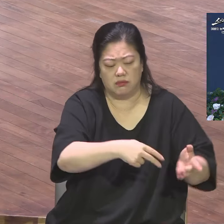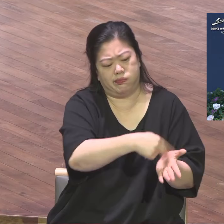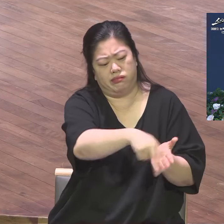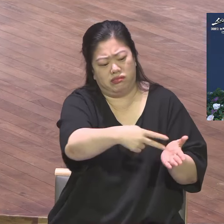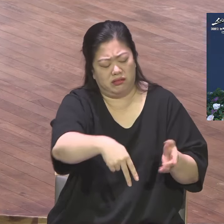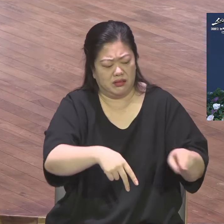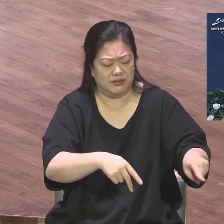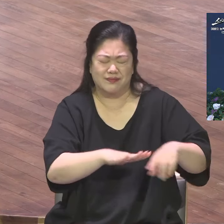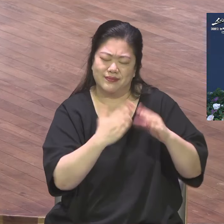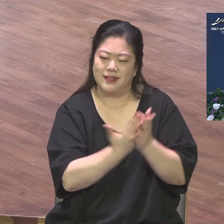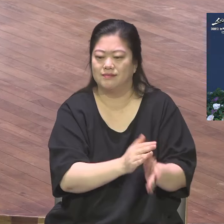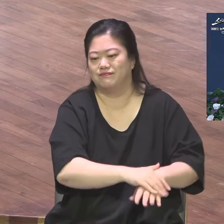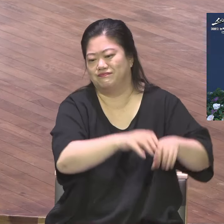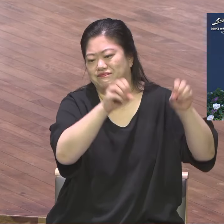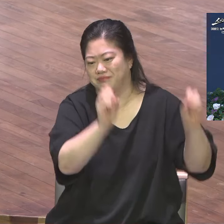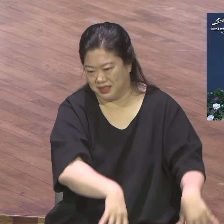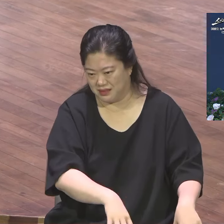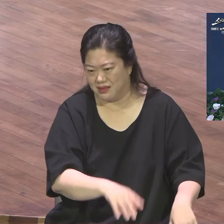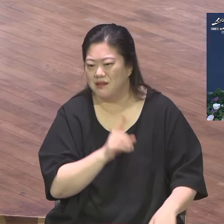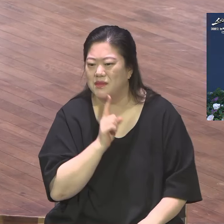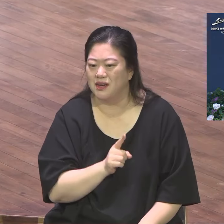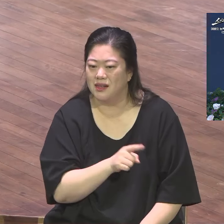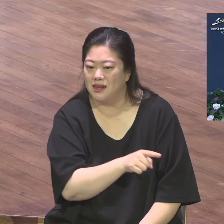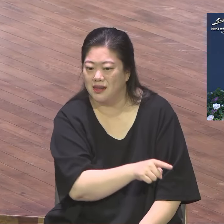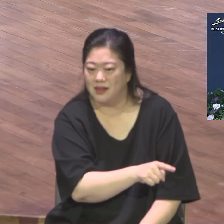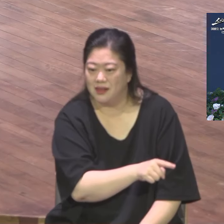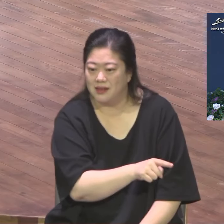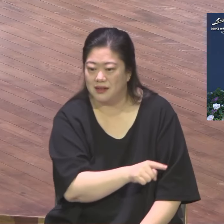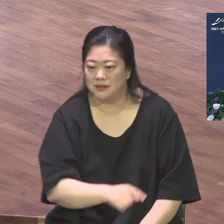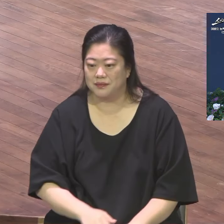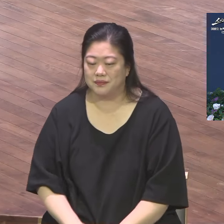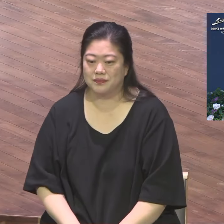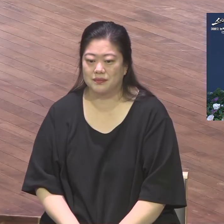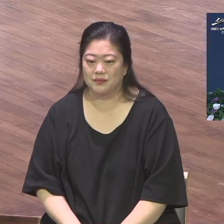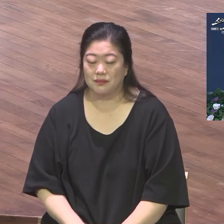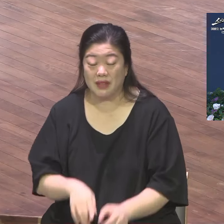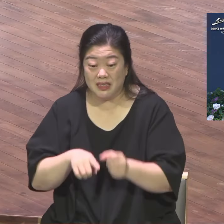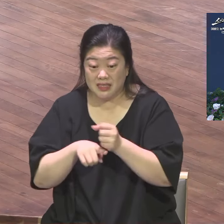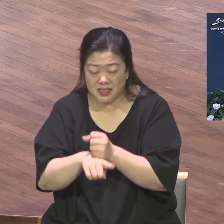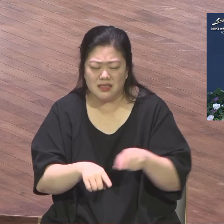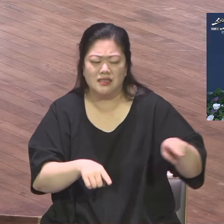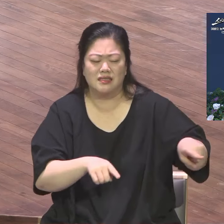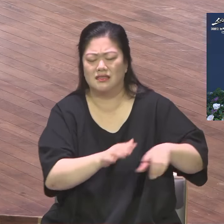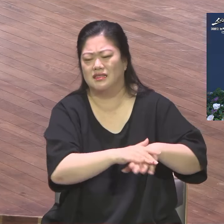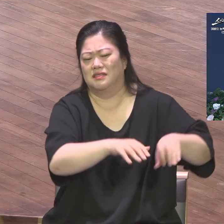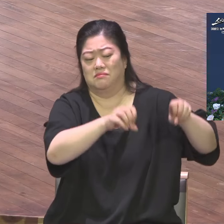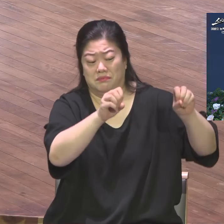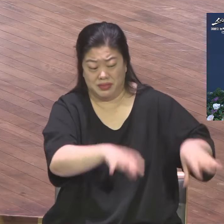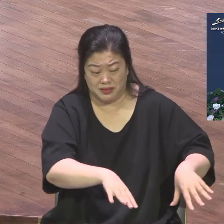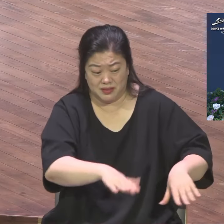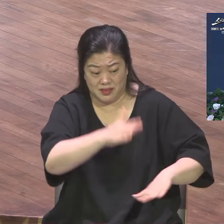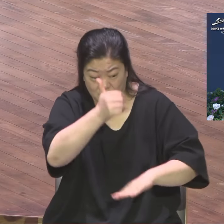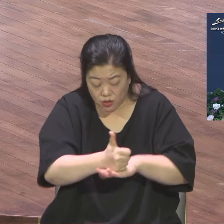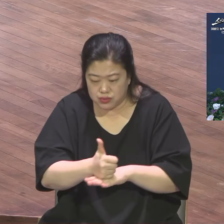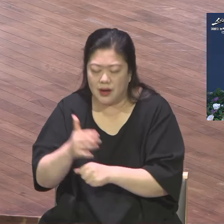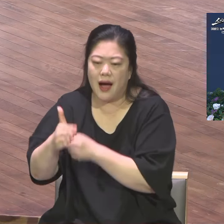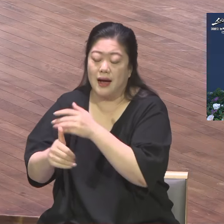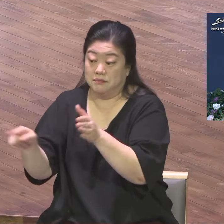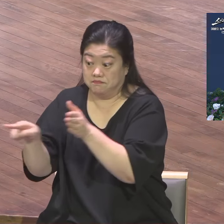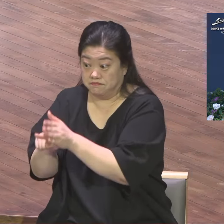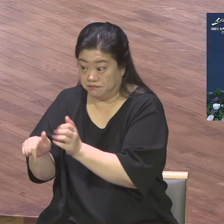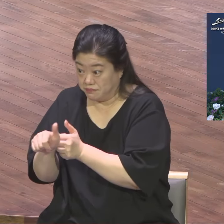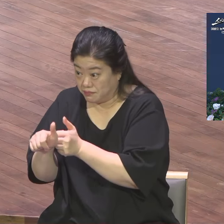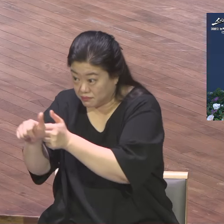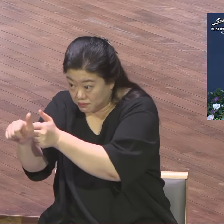일인가 하는 것을 깨달아라. 역으로 말씀드리면 하나님을 제대로 믿고 따른다면, 하나님을